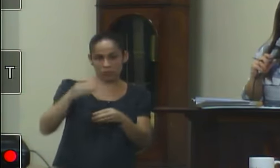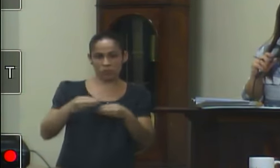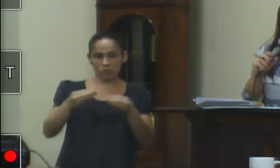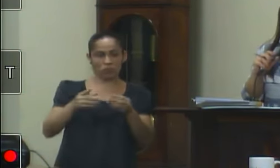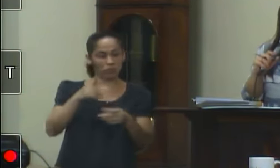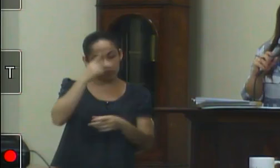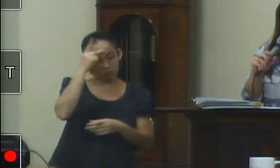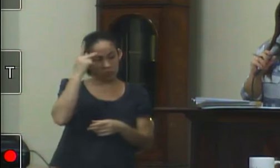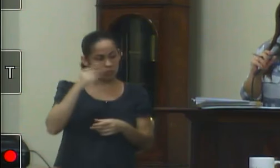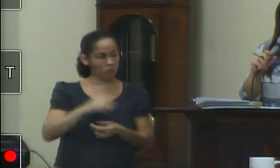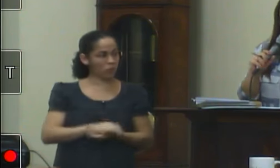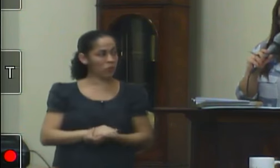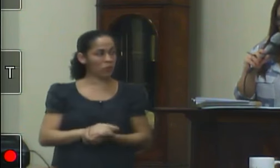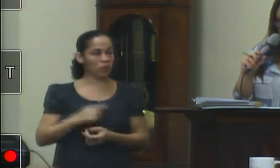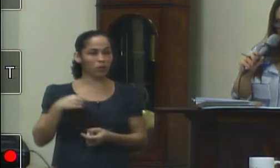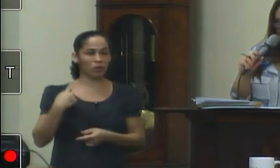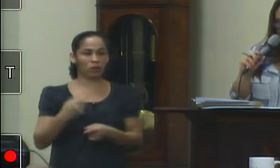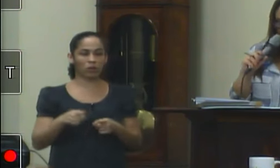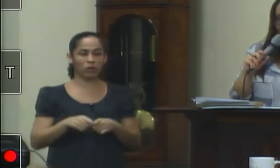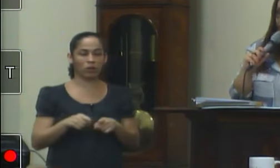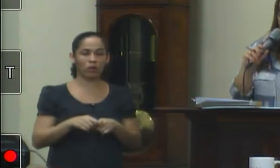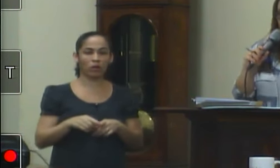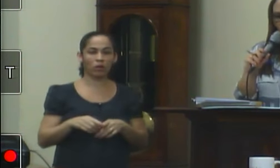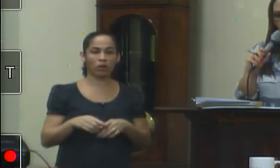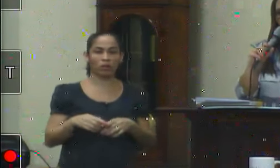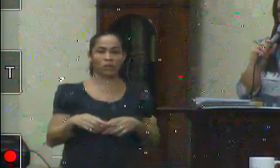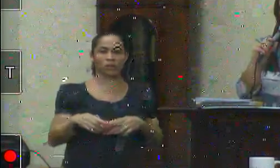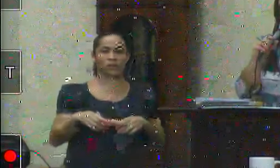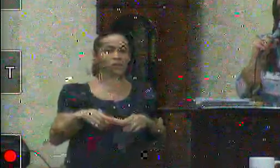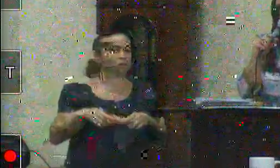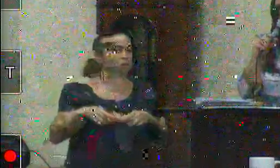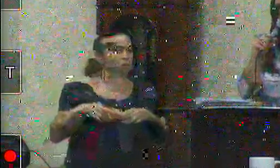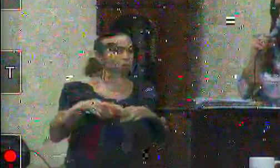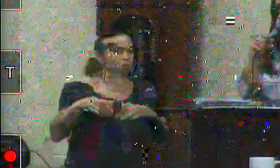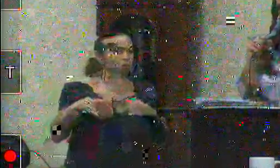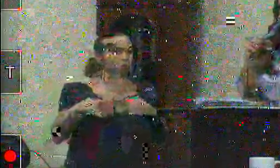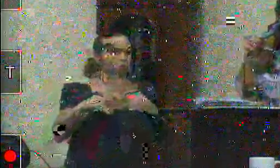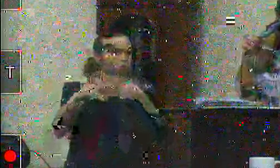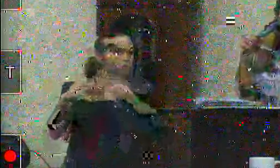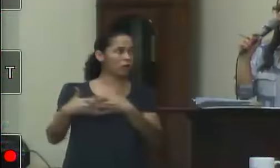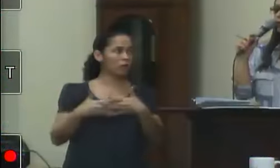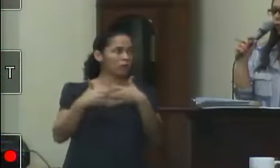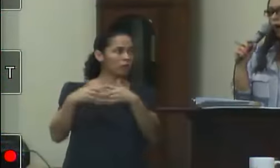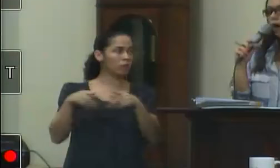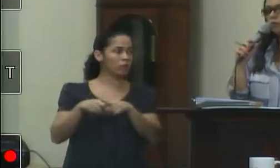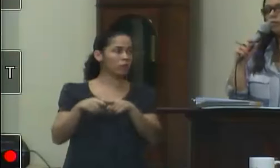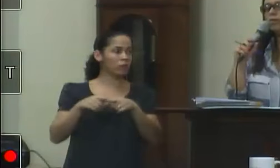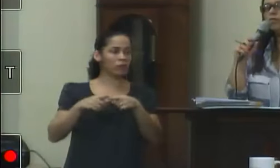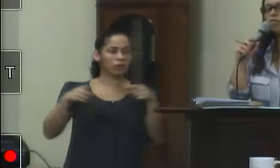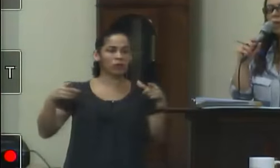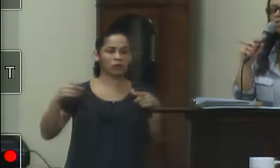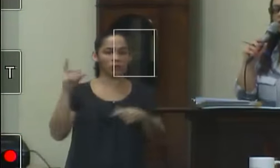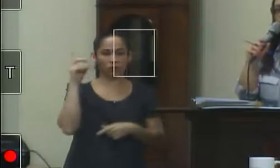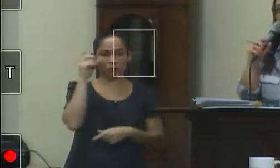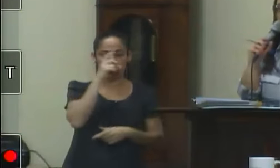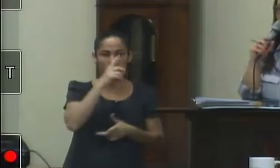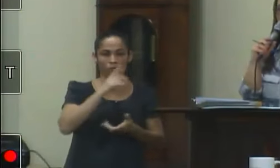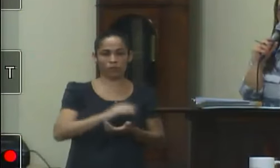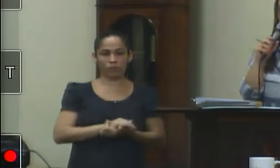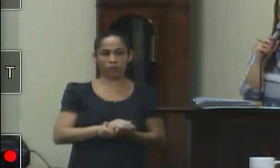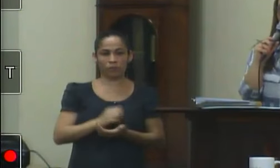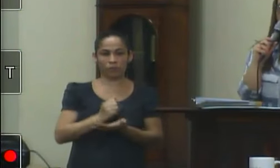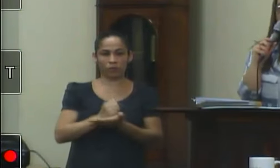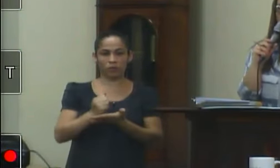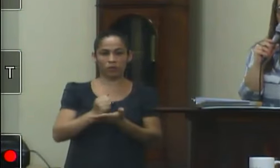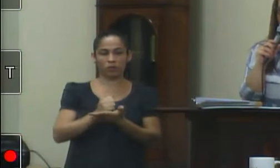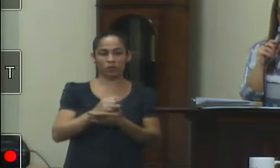dentro. Nosso transporte, apesar, de novo, de todas as dificuldades e o número tão alto de pacientes com